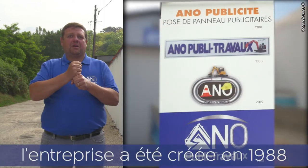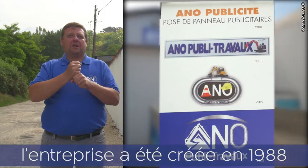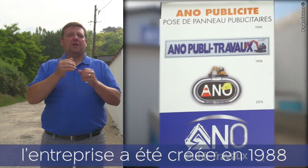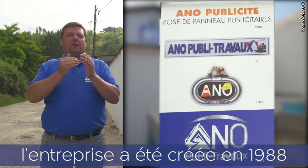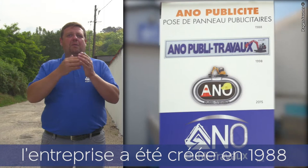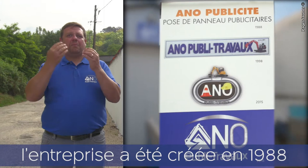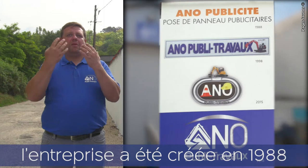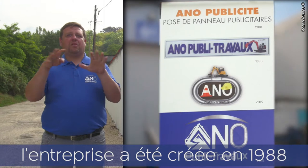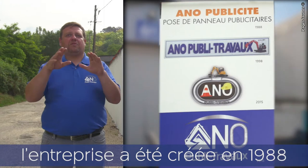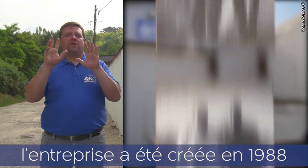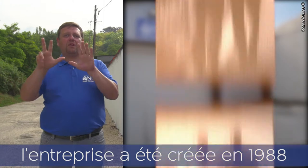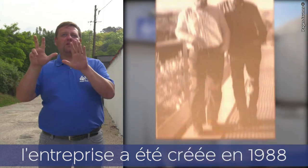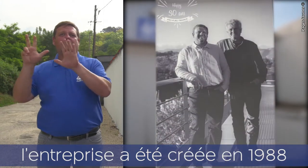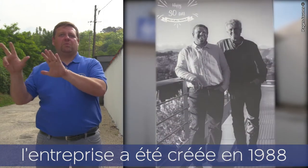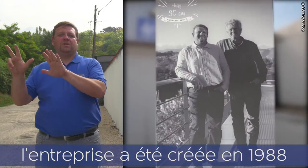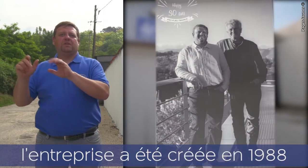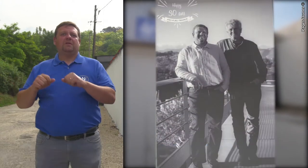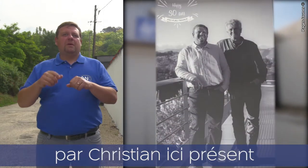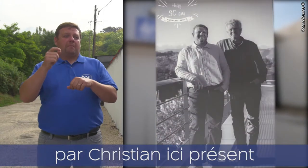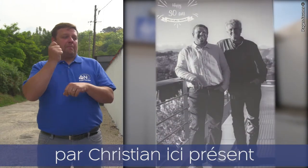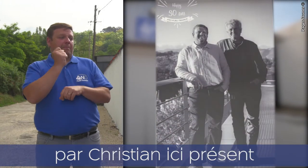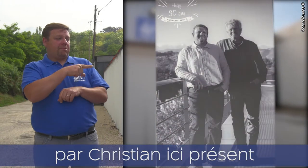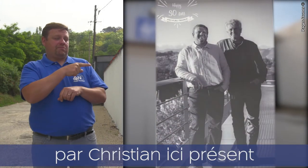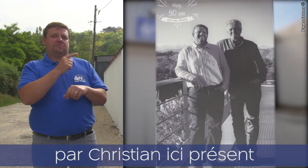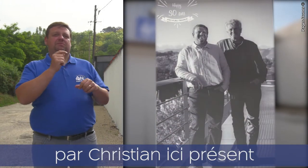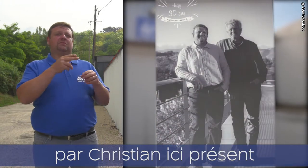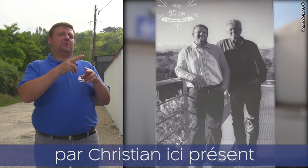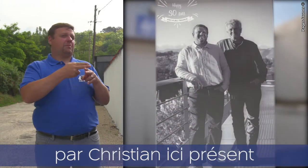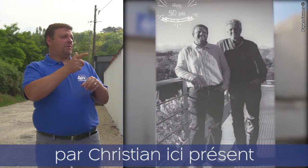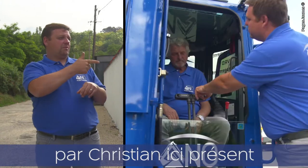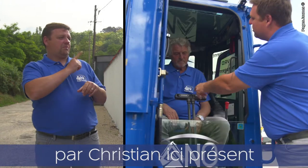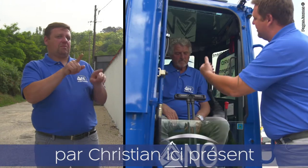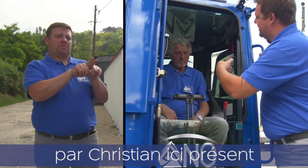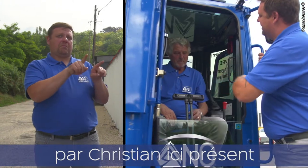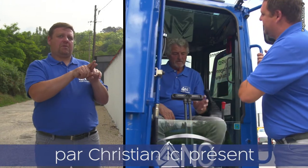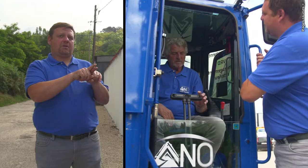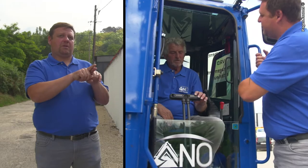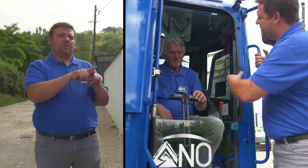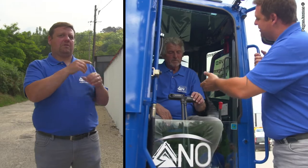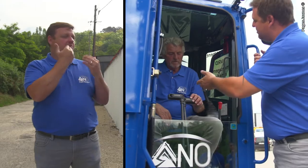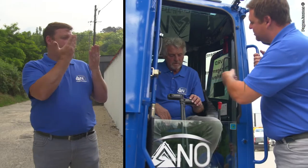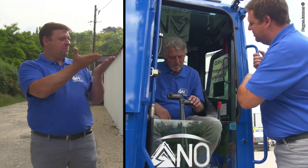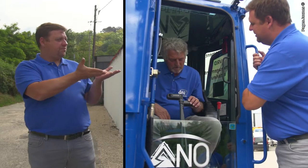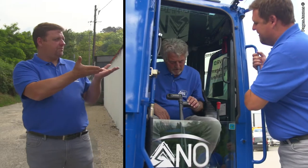L'entreprise a été créée en 1988 par Christian, ici présent.